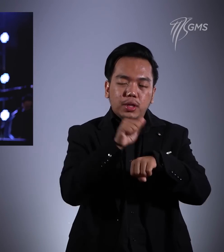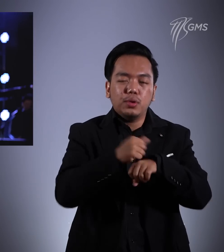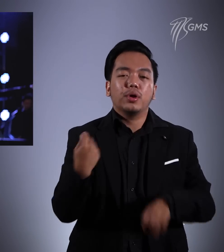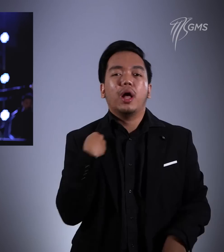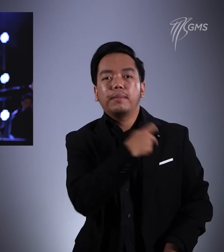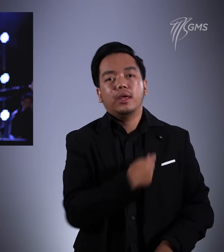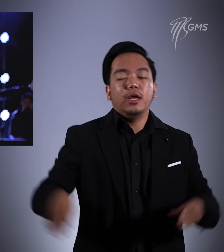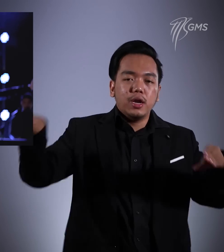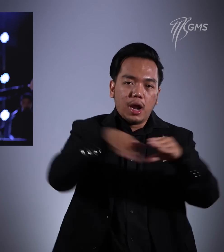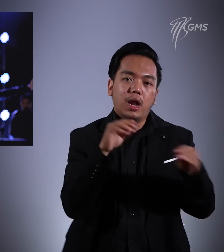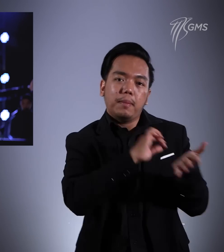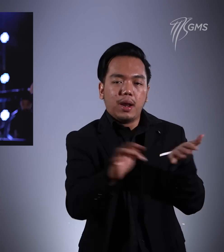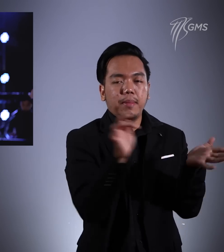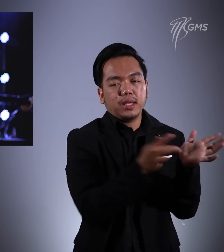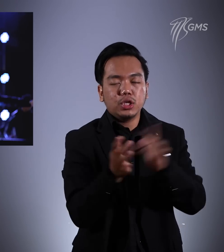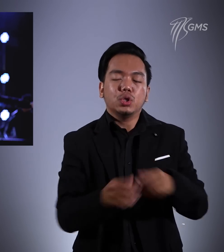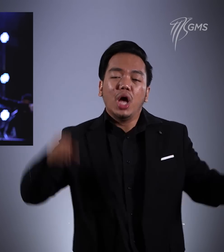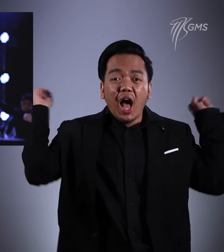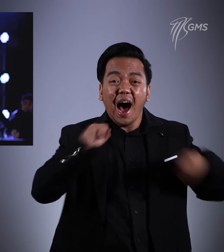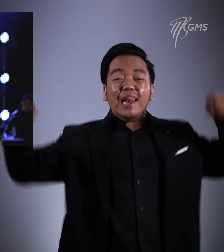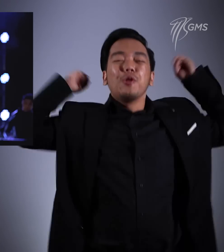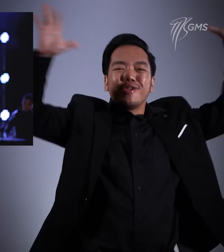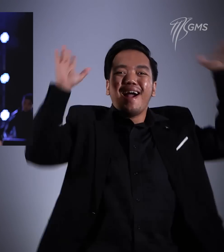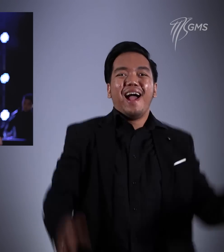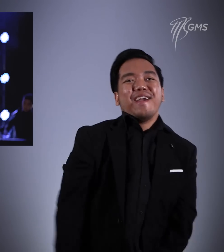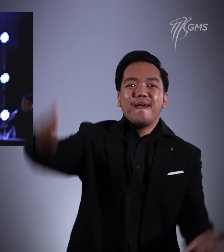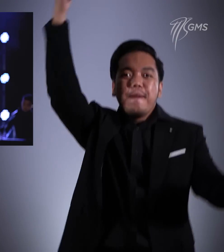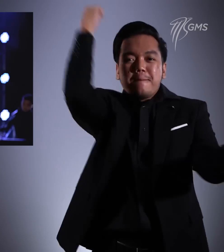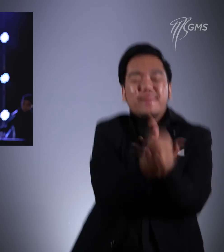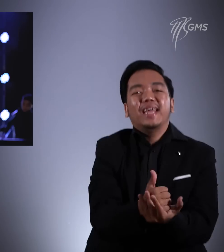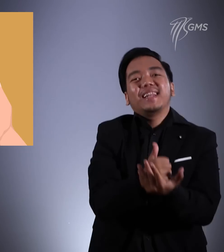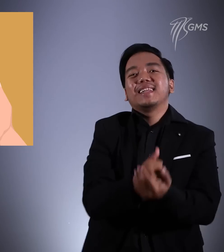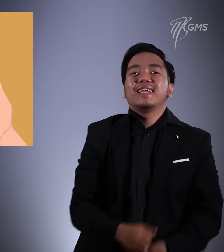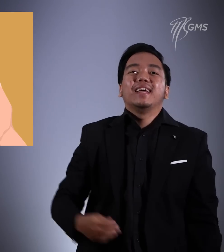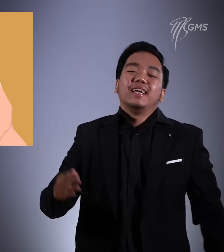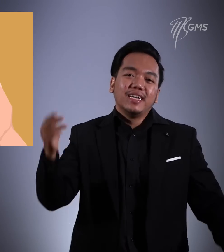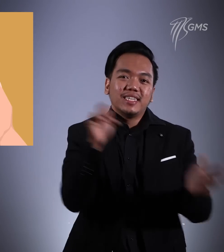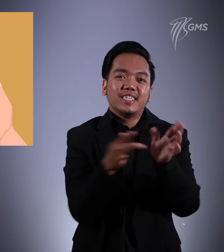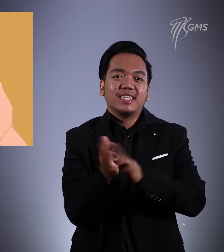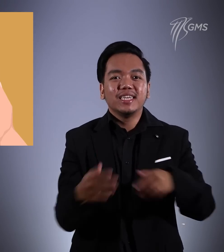nama Yesus, haleluya, amin. Jesus loves you and we love you too.